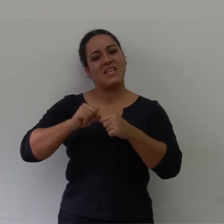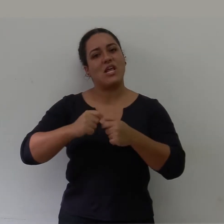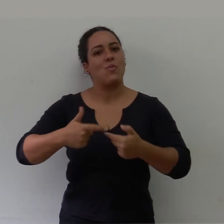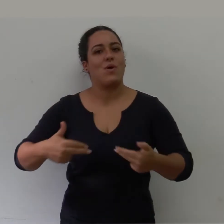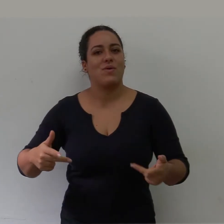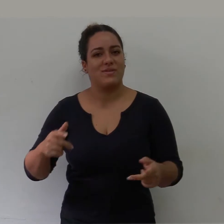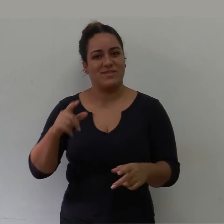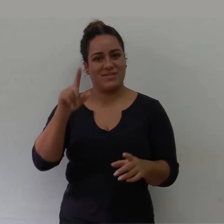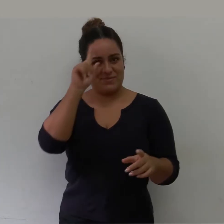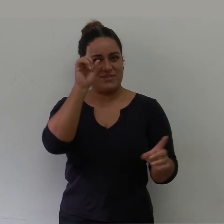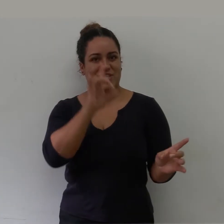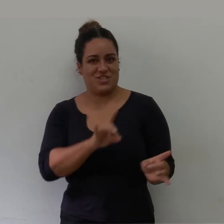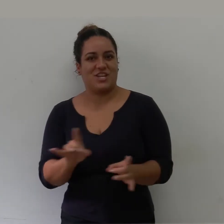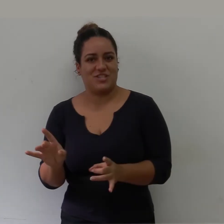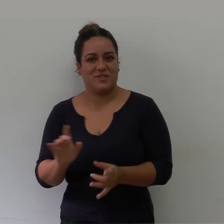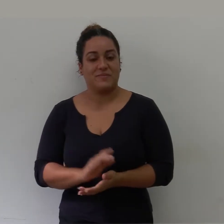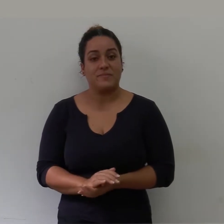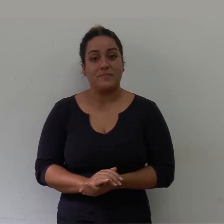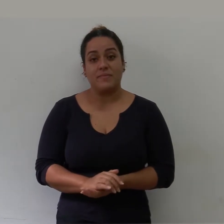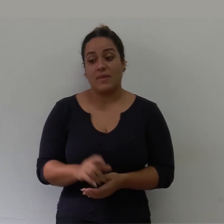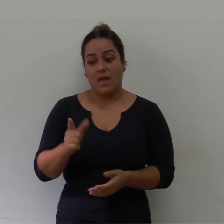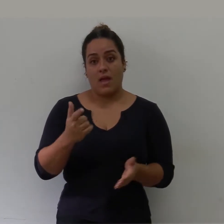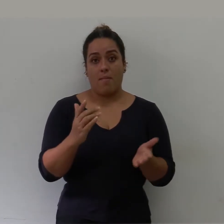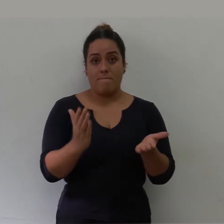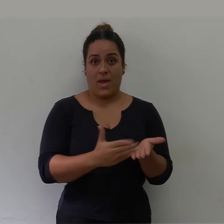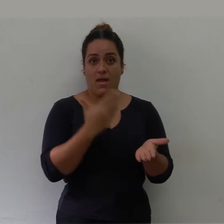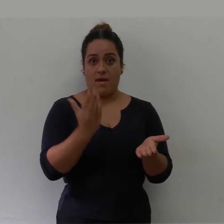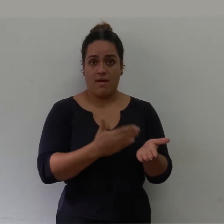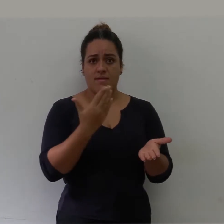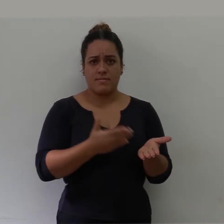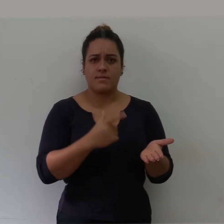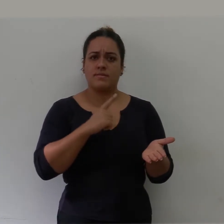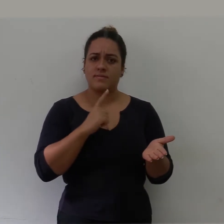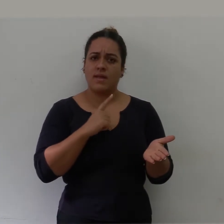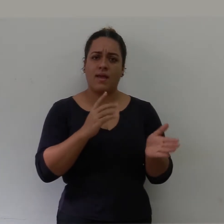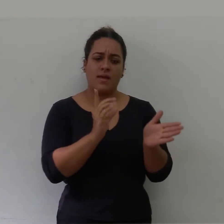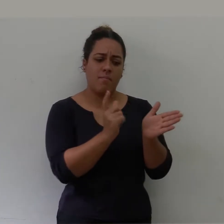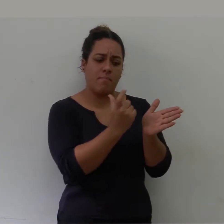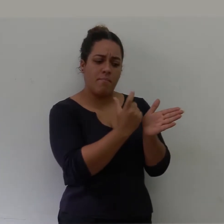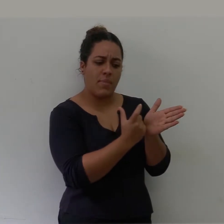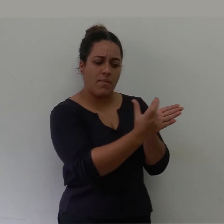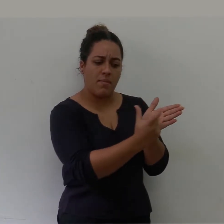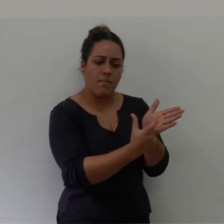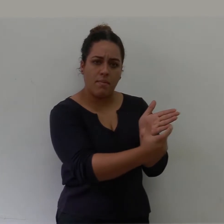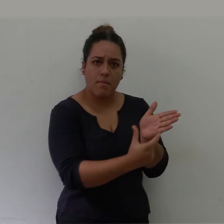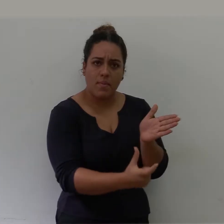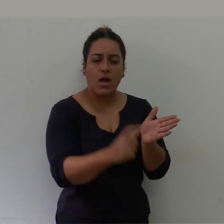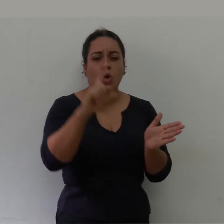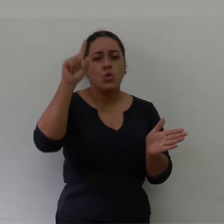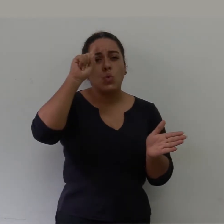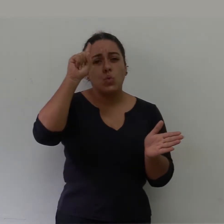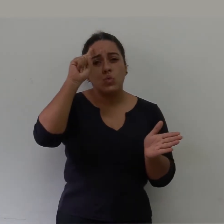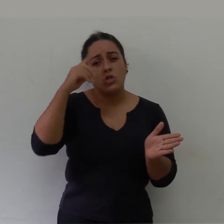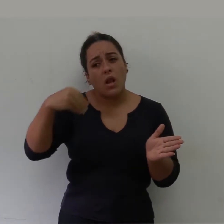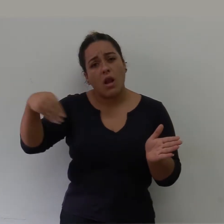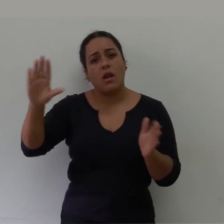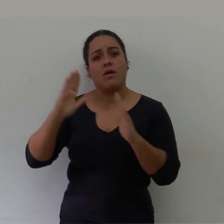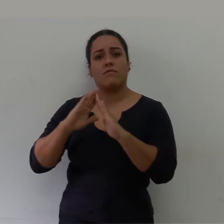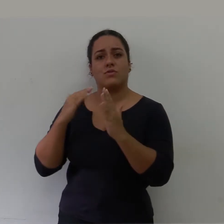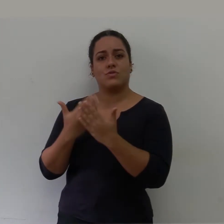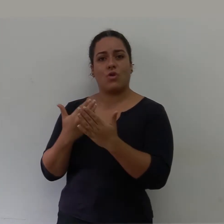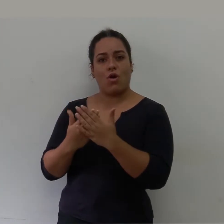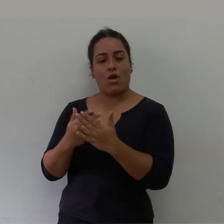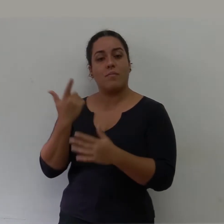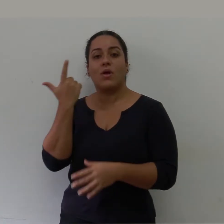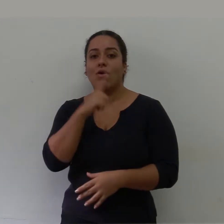a atividade da rotina. Uma pasta com cartões presos por velcro vai todos os dias na mochila para